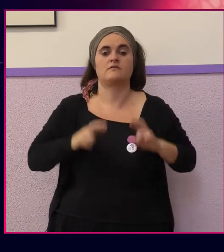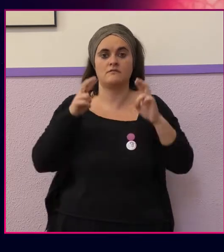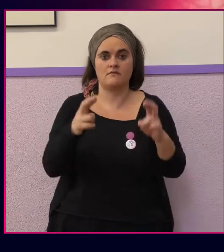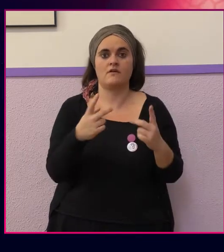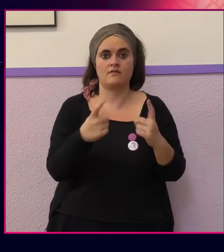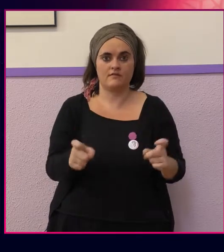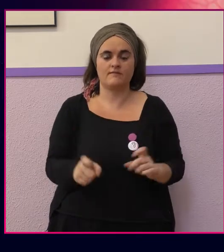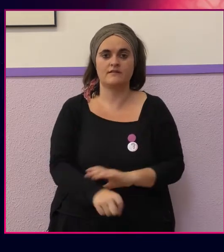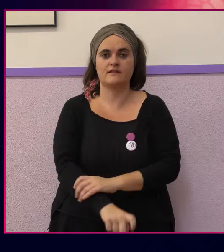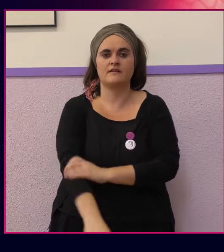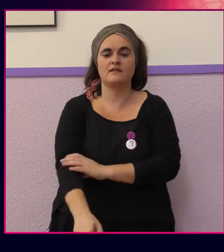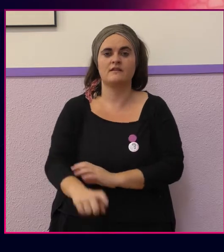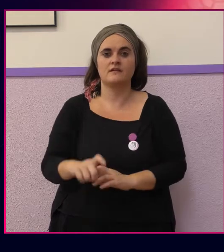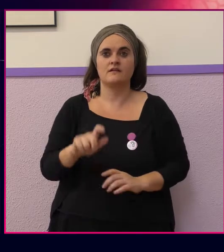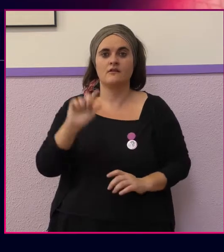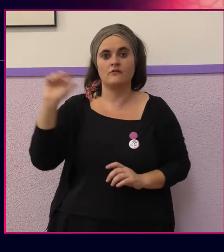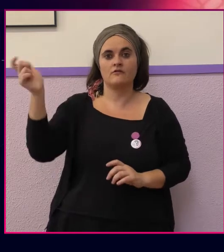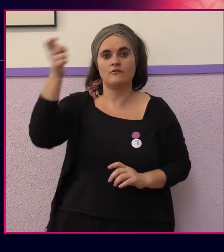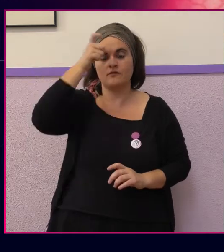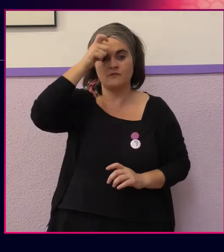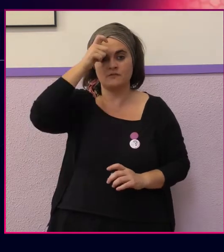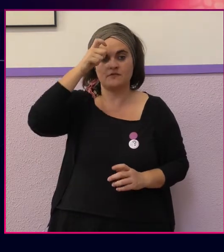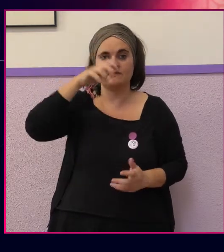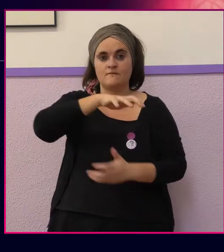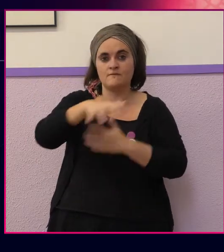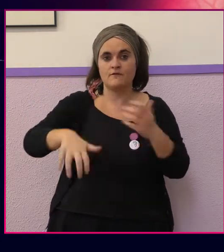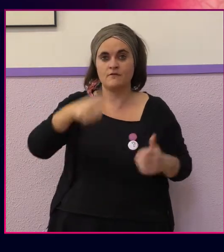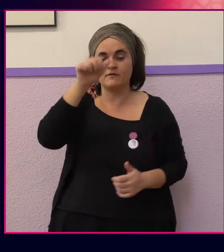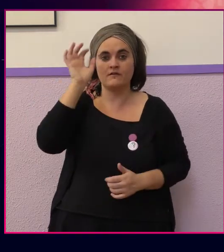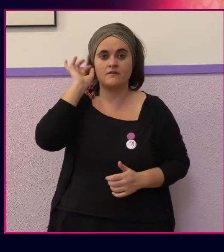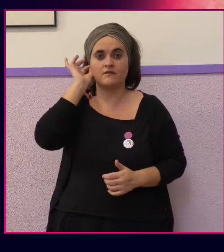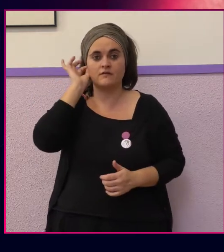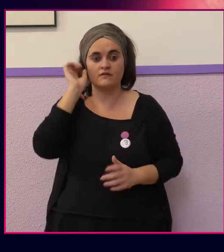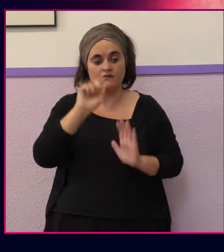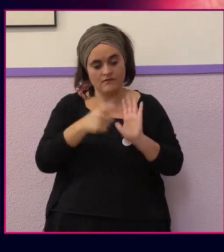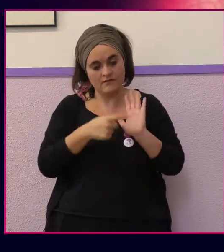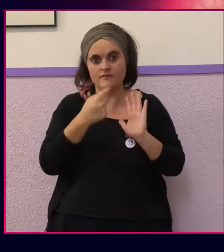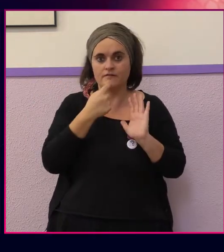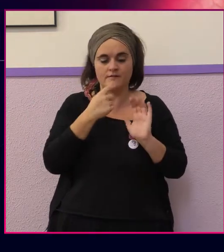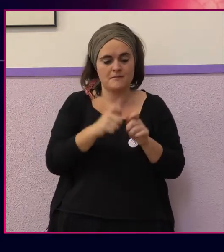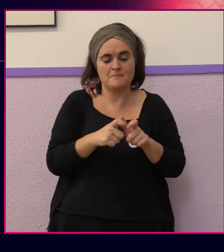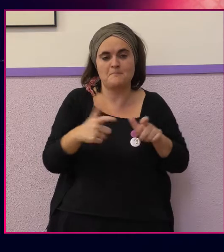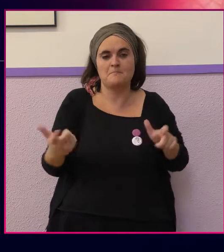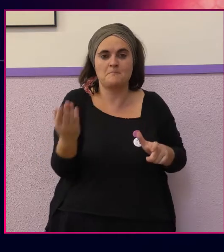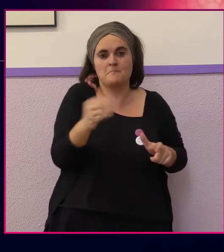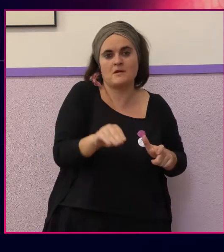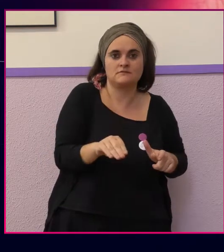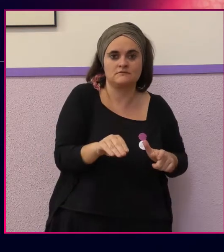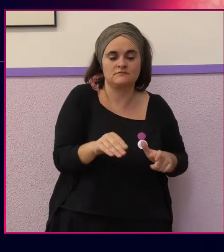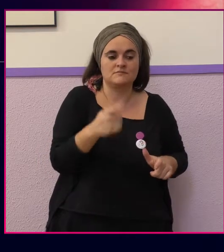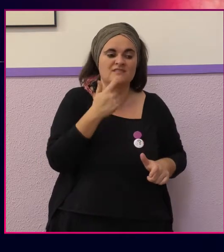ekiten. Genero indarkeria kontzeptua gainditu behar da. Emakumeen bikote eta bikote hoiek